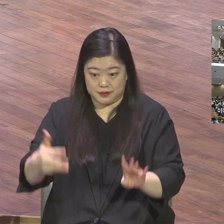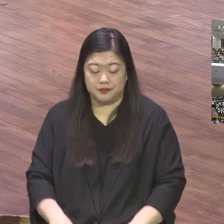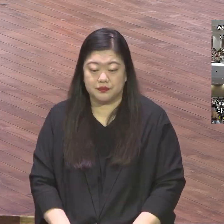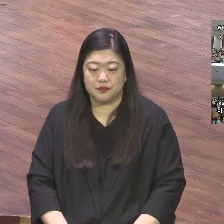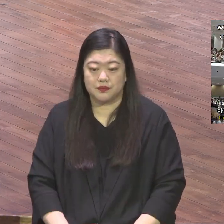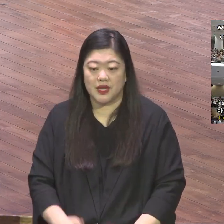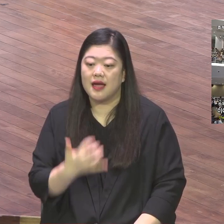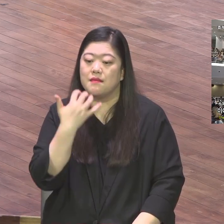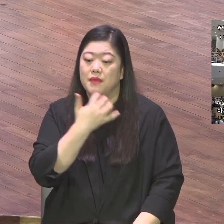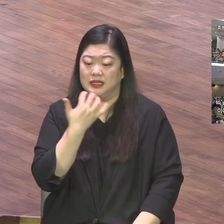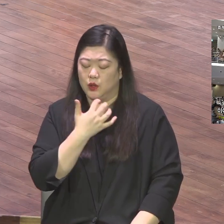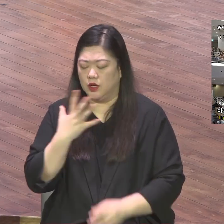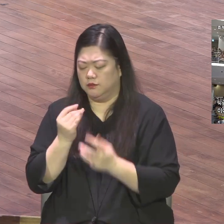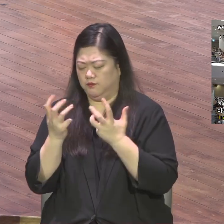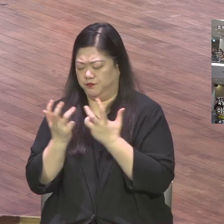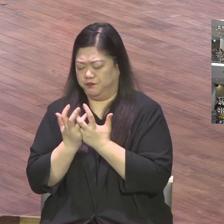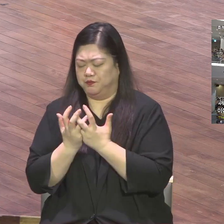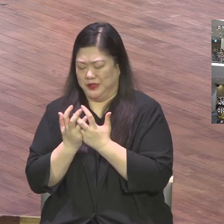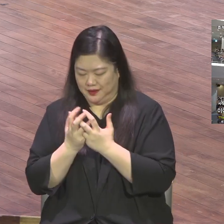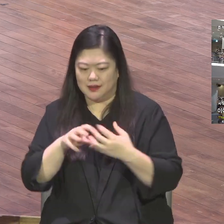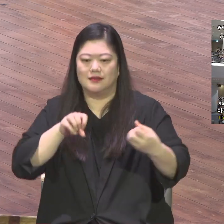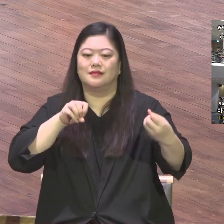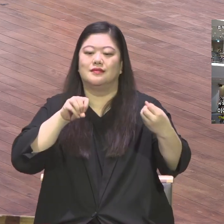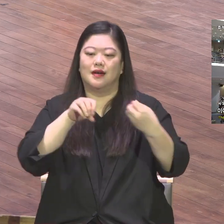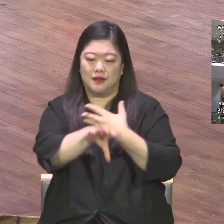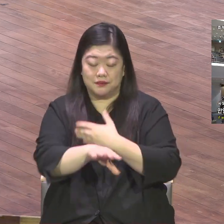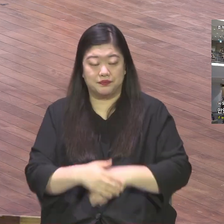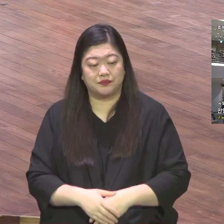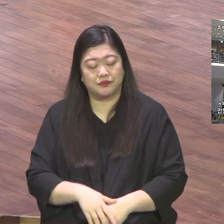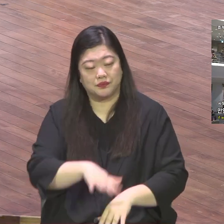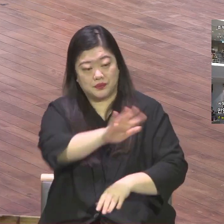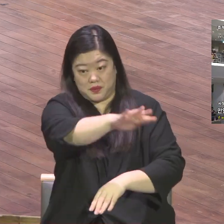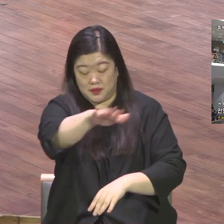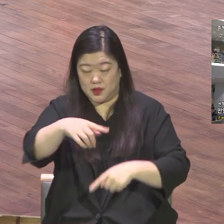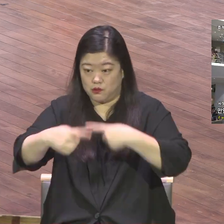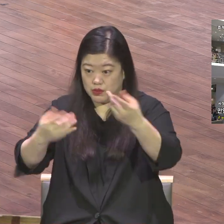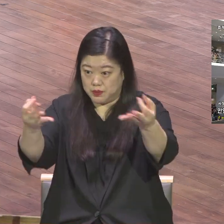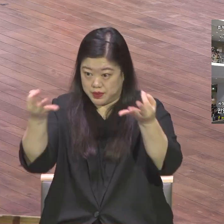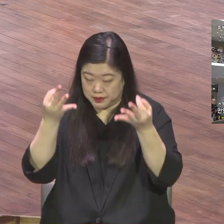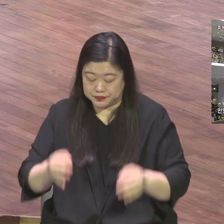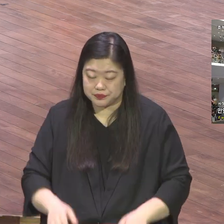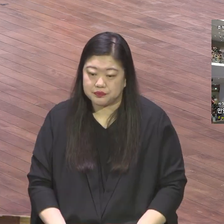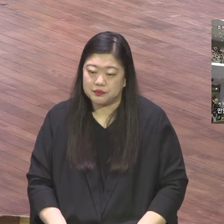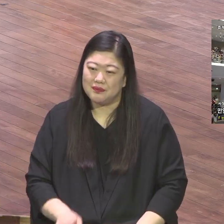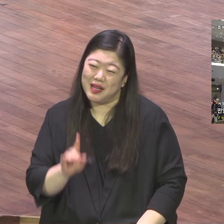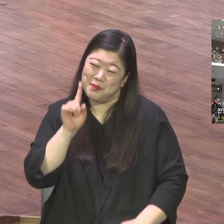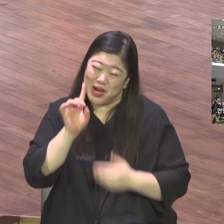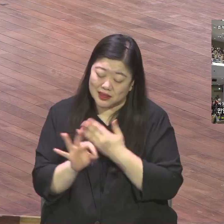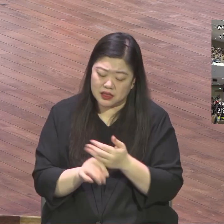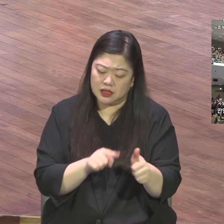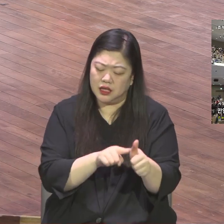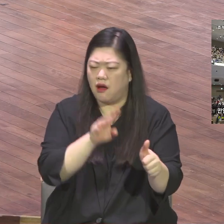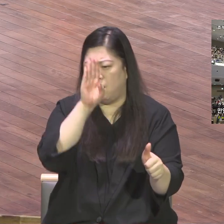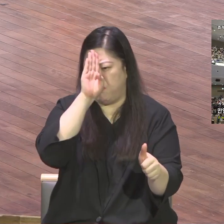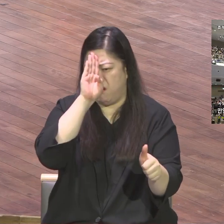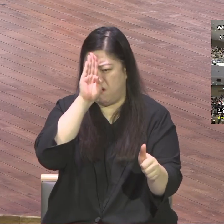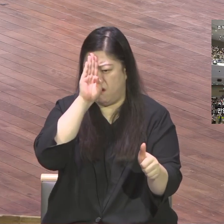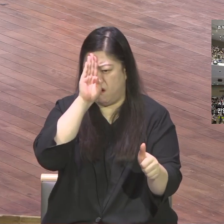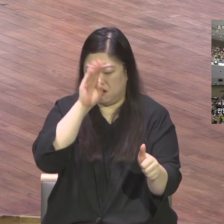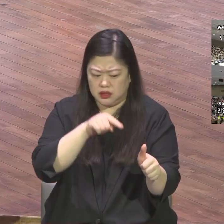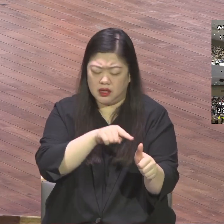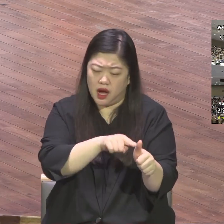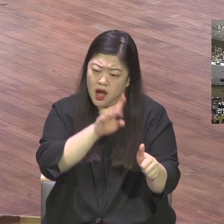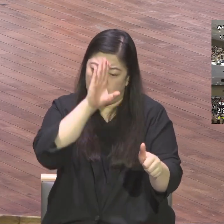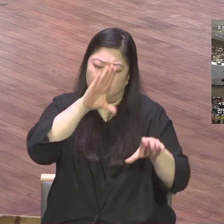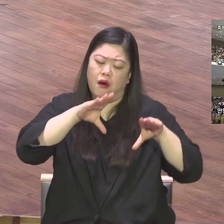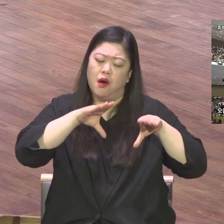베드로가 성령이 충만하여 이르되 백성의 관리들과 장로들아, 만일 병자에게 행한 착한 일에 대하여 이 사람이